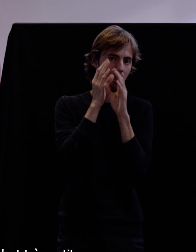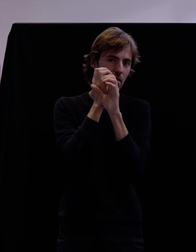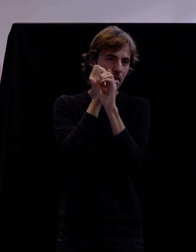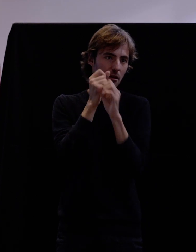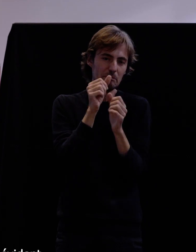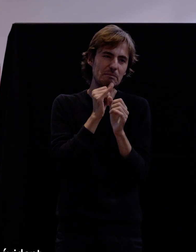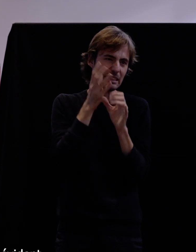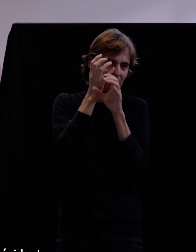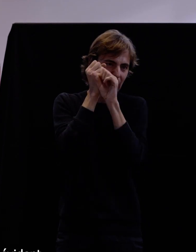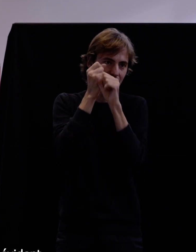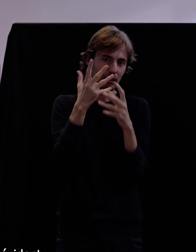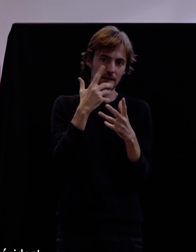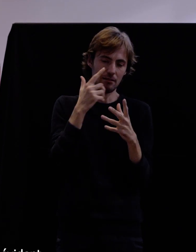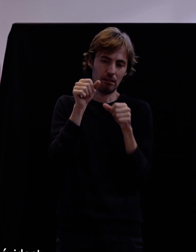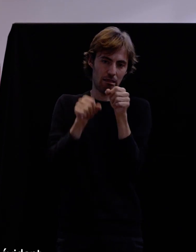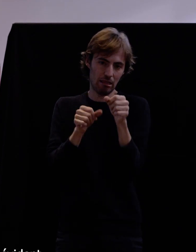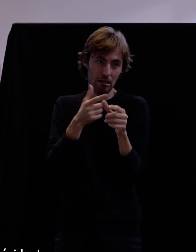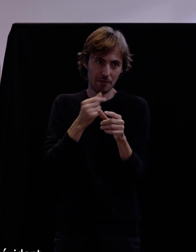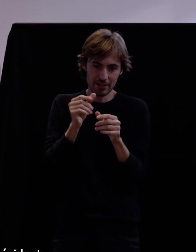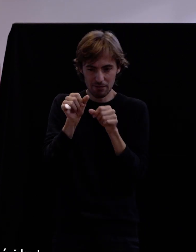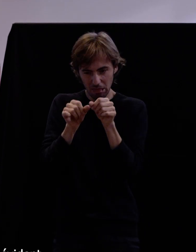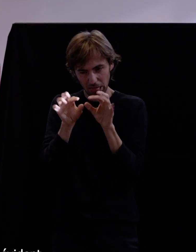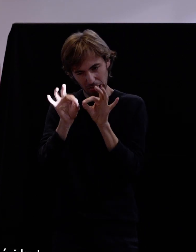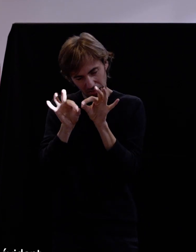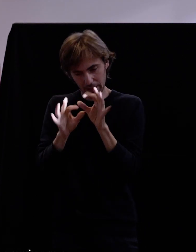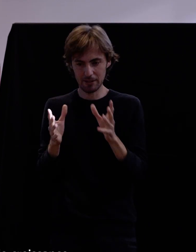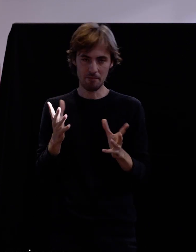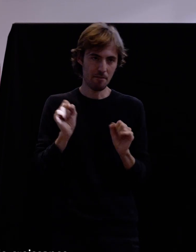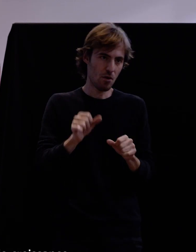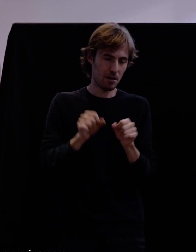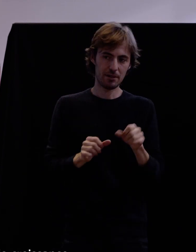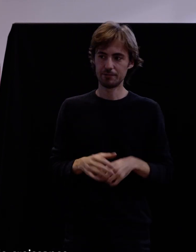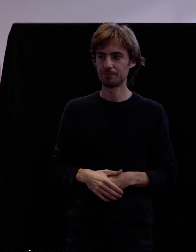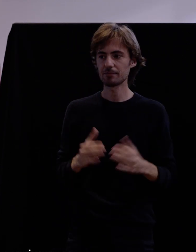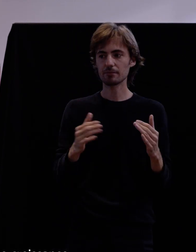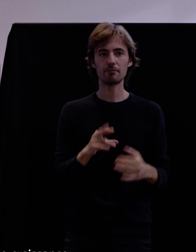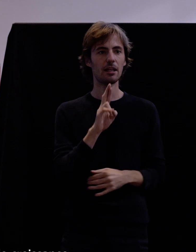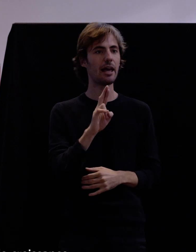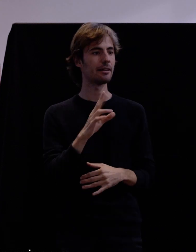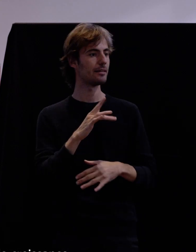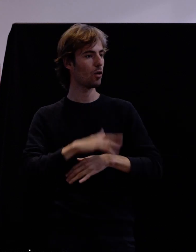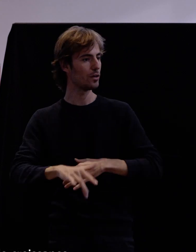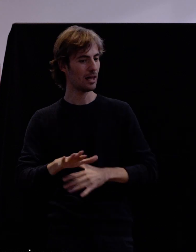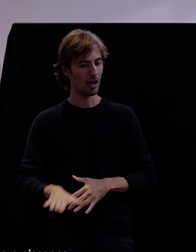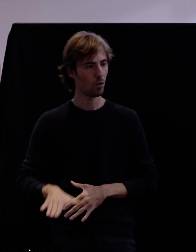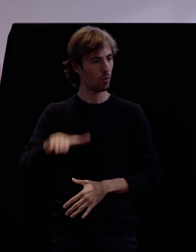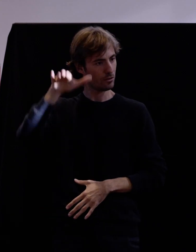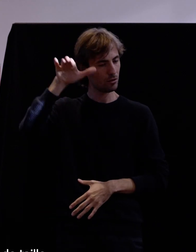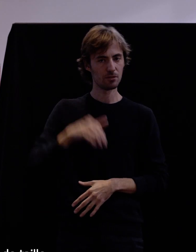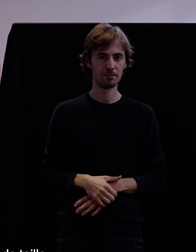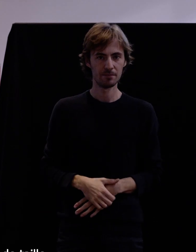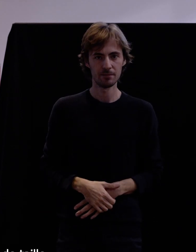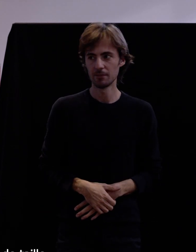rétrécit à nouveau. Enfin, c'est pas évident comme chirurgie du tout, mais ça s'opère. Le R pour retard de croissance, donc ce sont des sujets qui